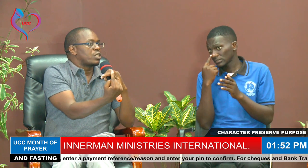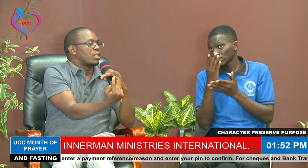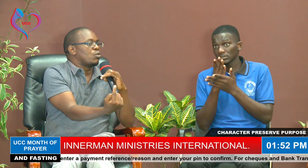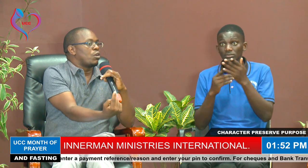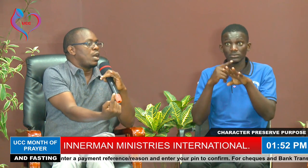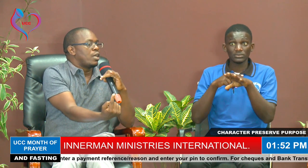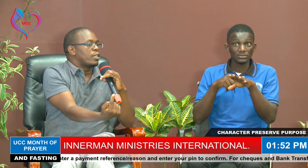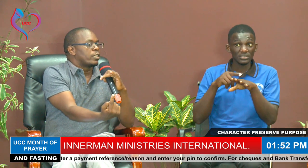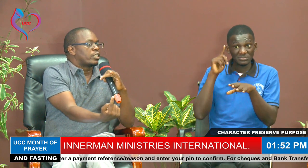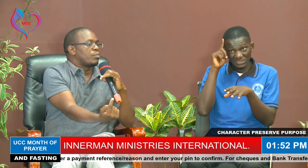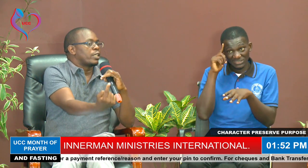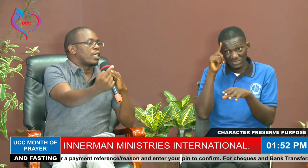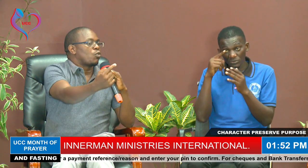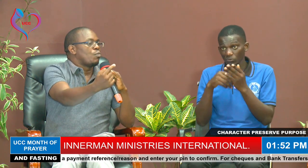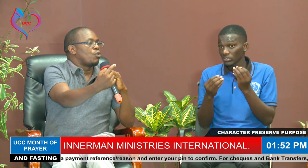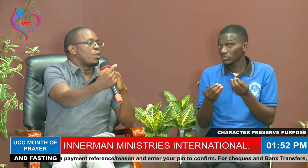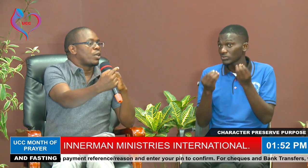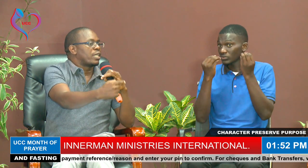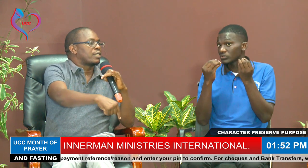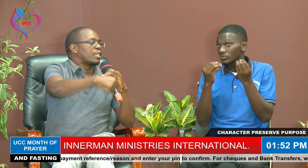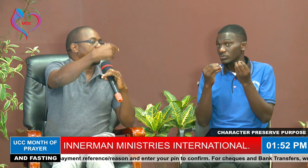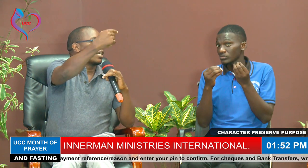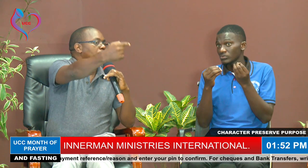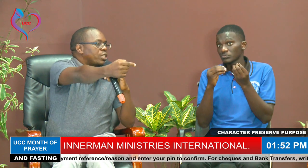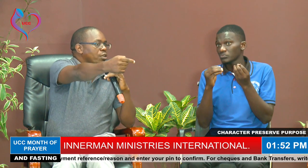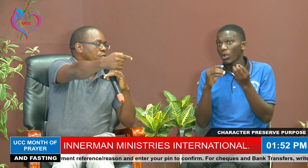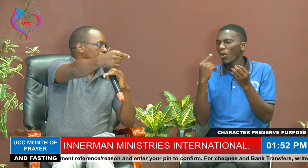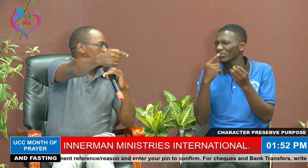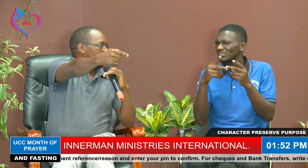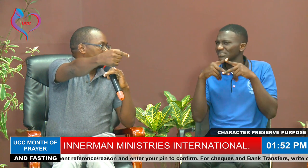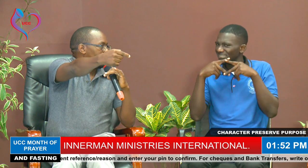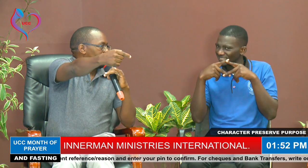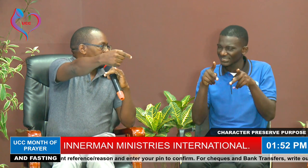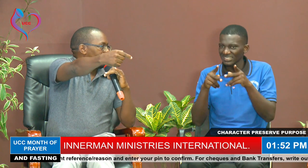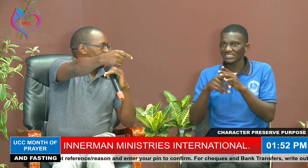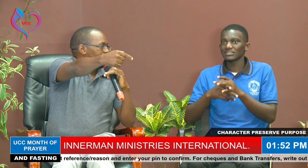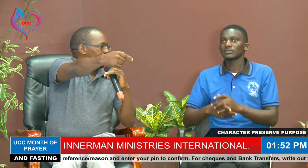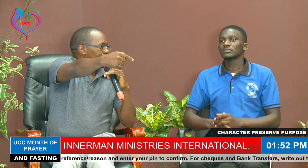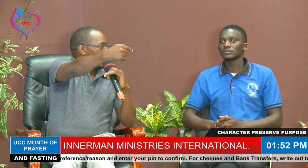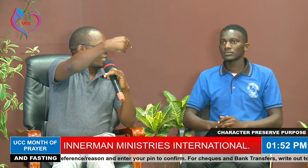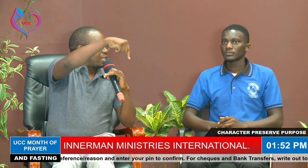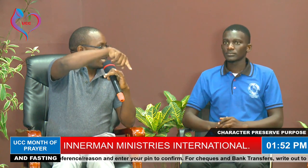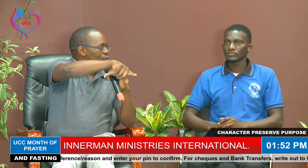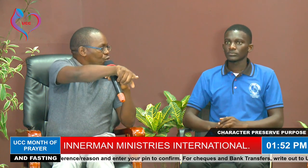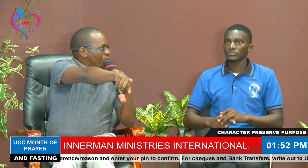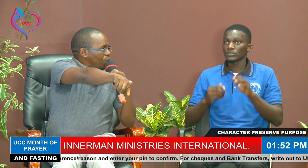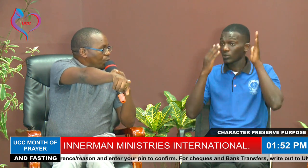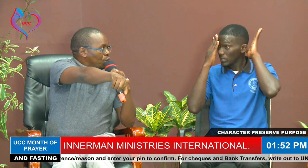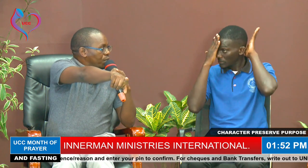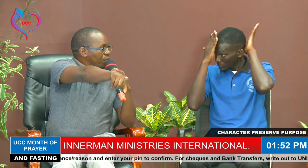mulowoza chimukola chemwetaka kumbo ono bamu kickstarting agende mu chaino kola muzee anziza yokusomero bishop